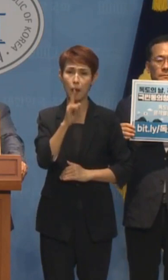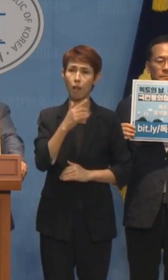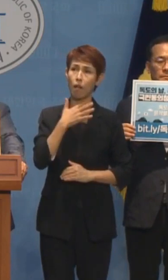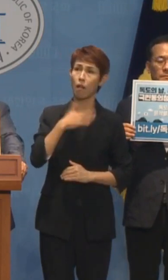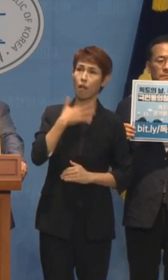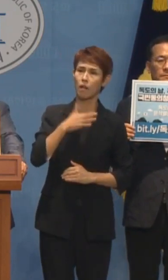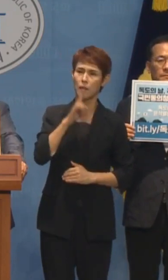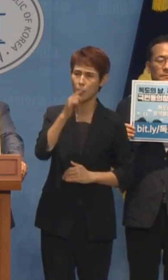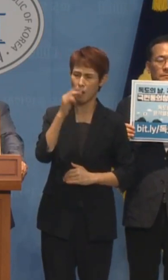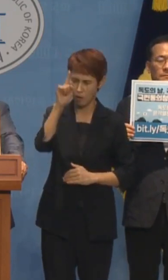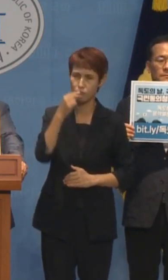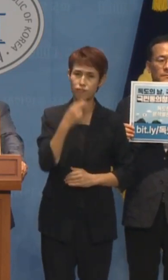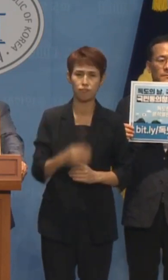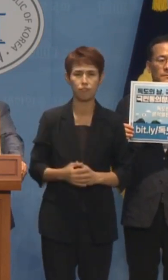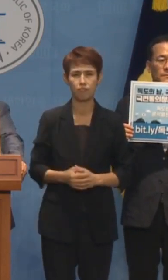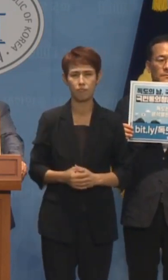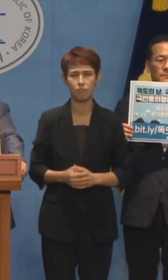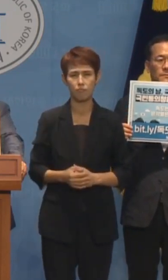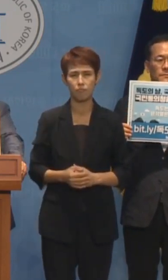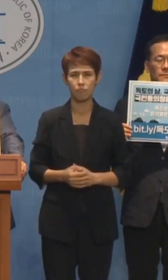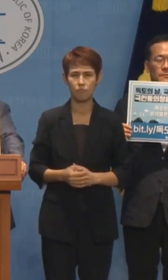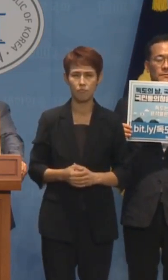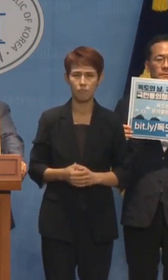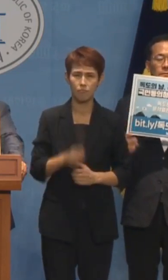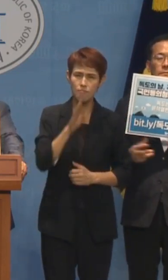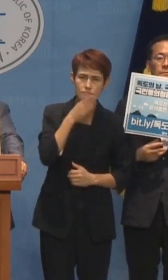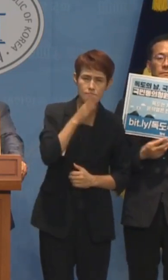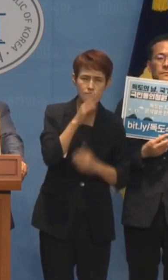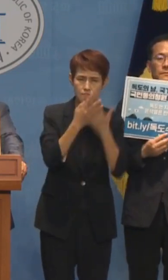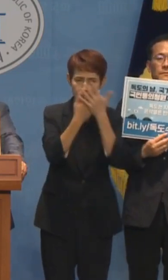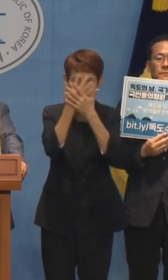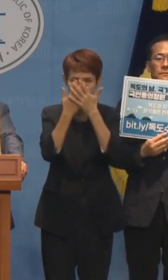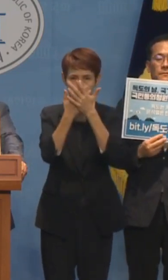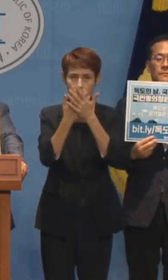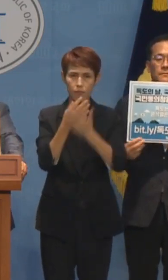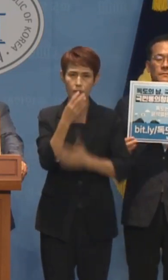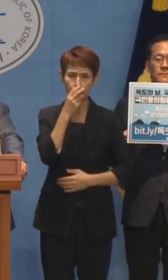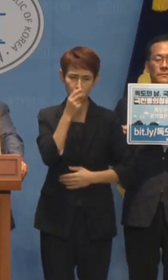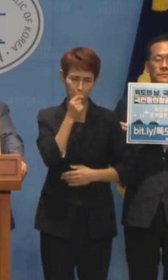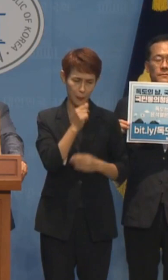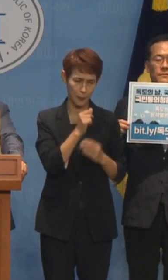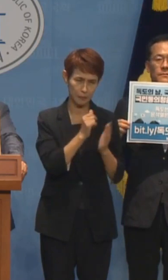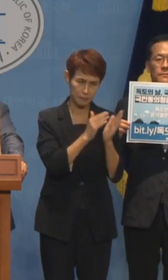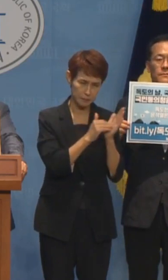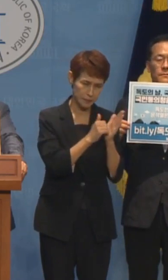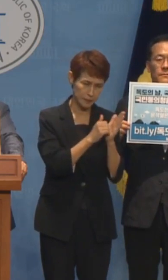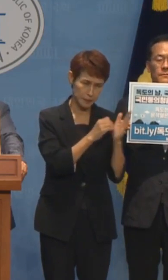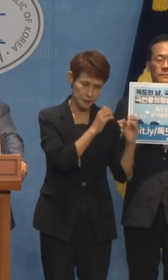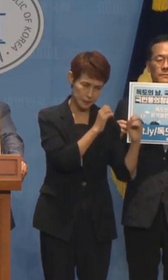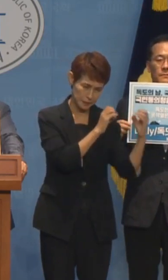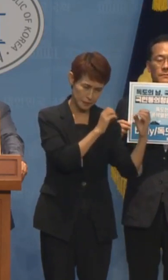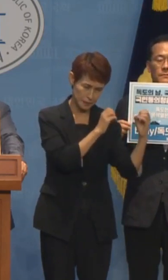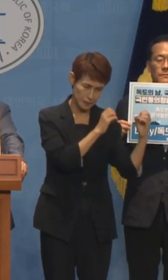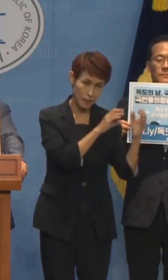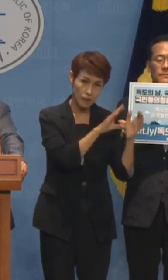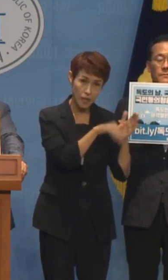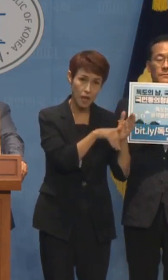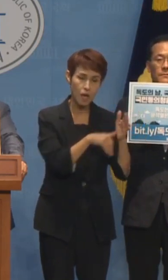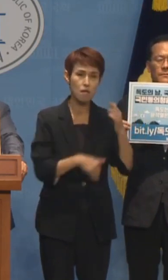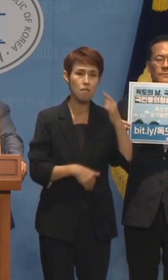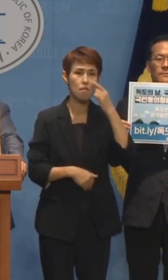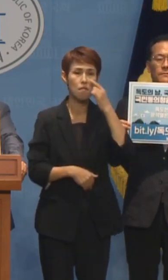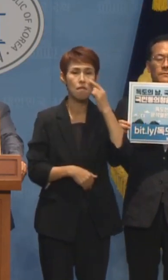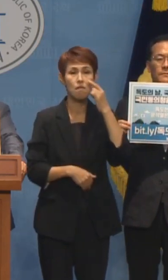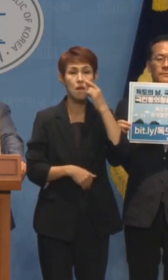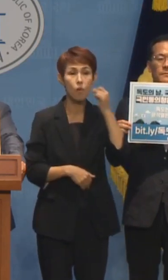저희는 어 거듭되는 밀실야합을 통해서 또 술까지 먹는 회담에서 일본 올론 말한 것처럼